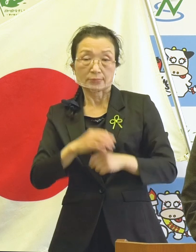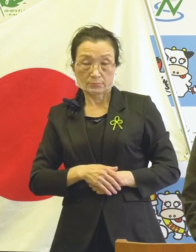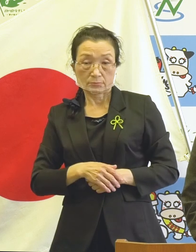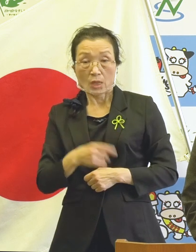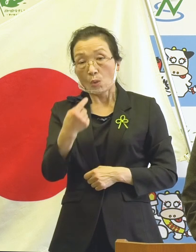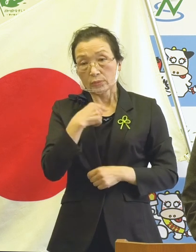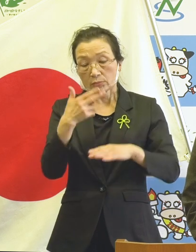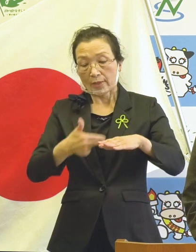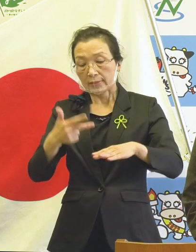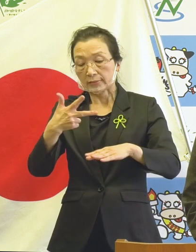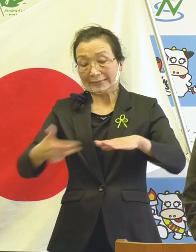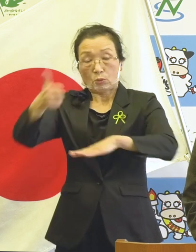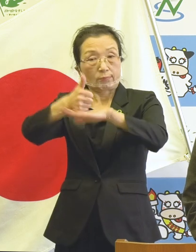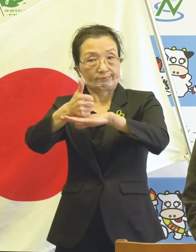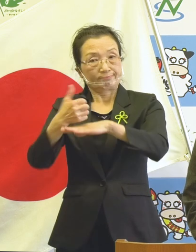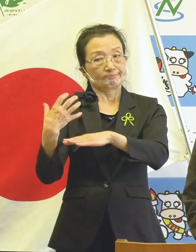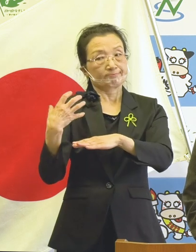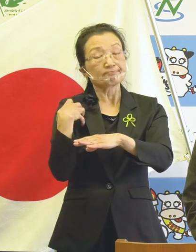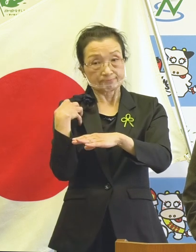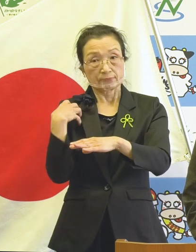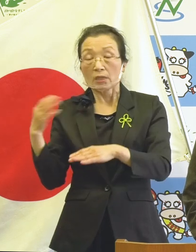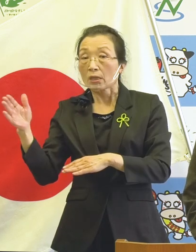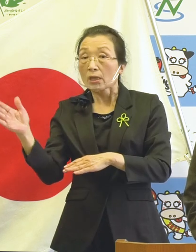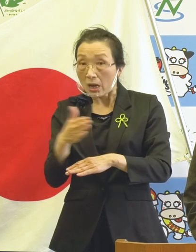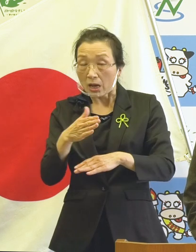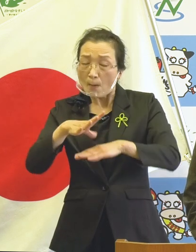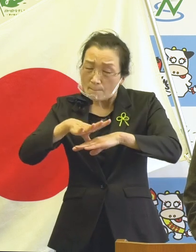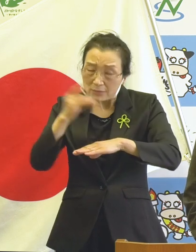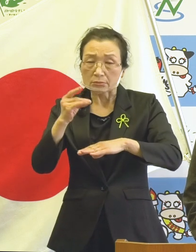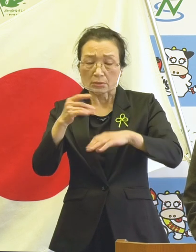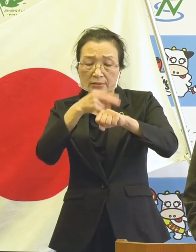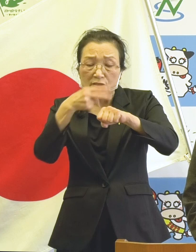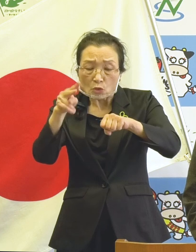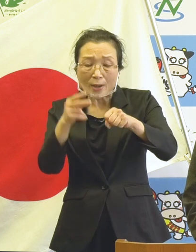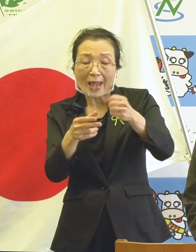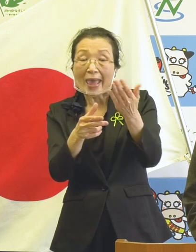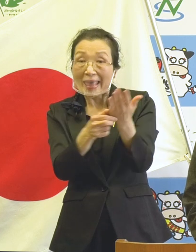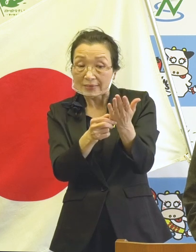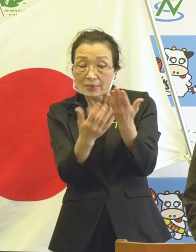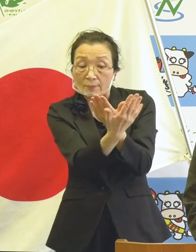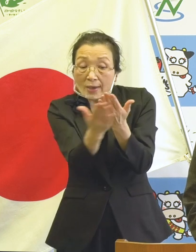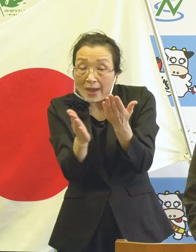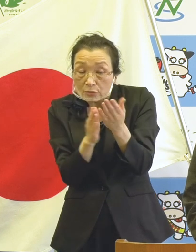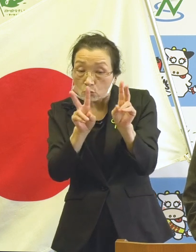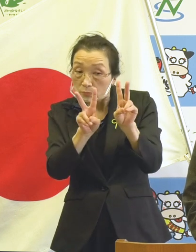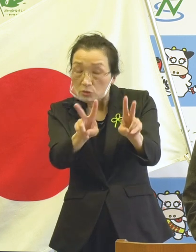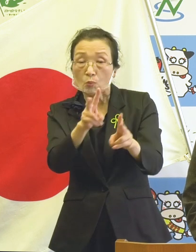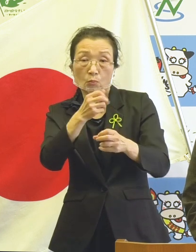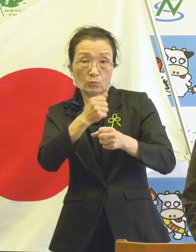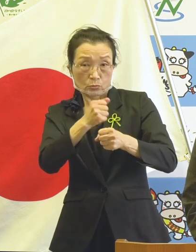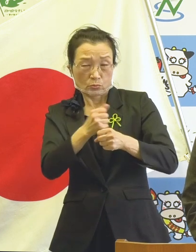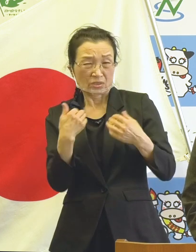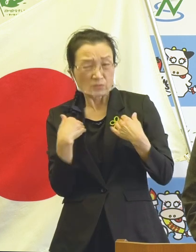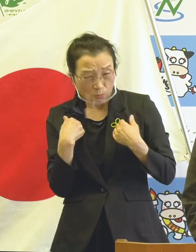は市長に就任して以来、まずは那須塩原駅周辺のビジョンをしっかり作り、